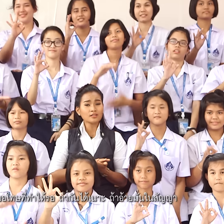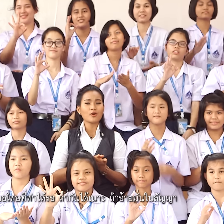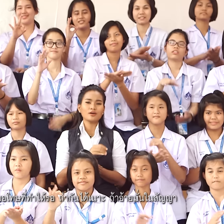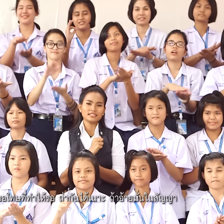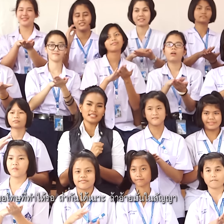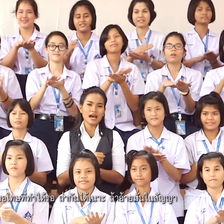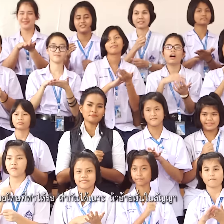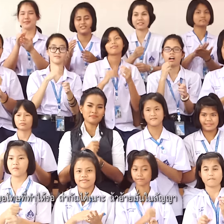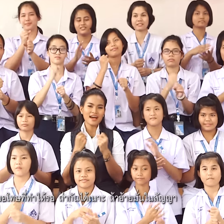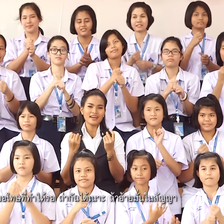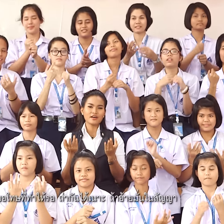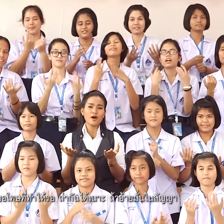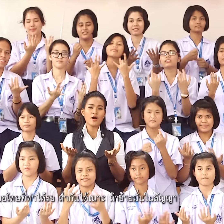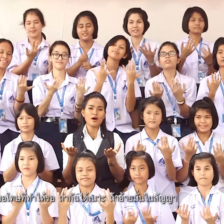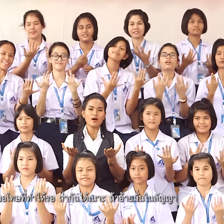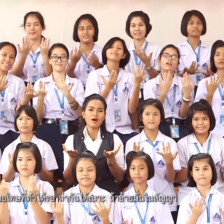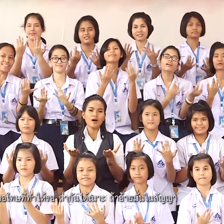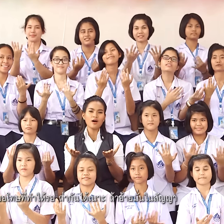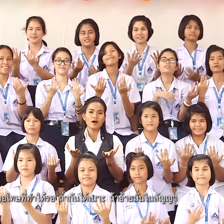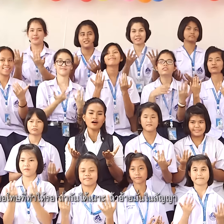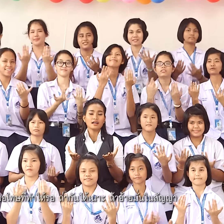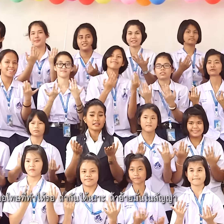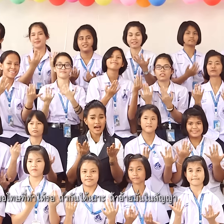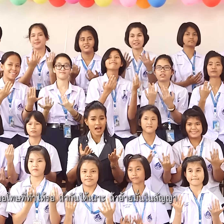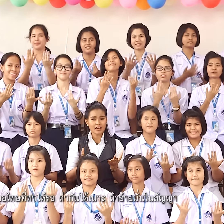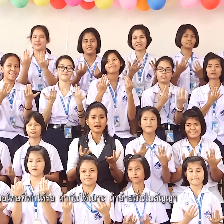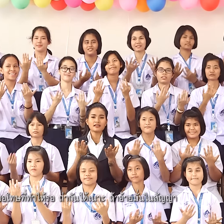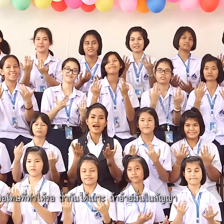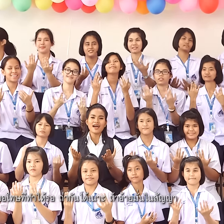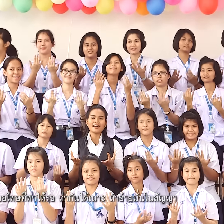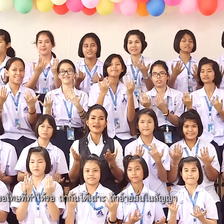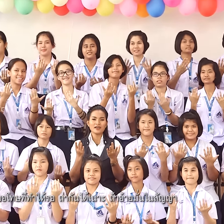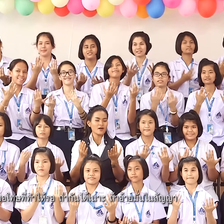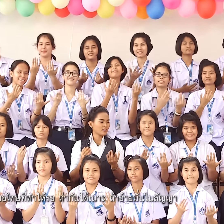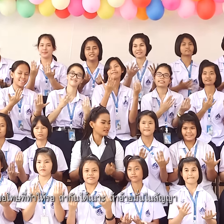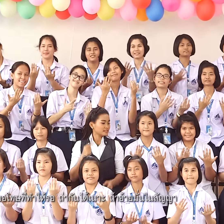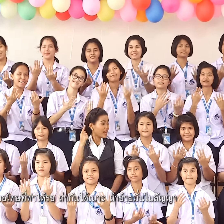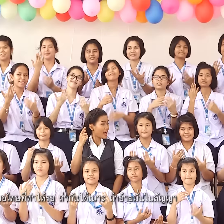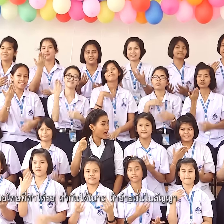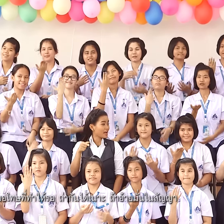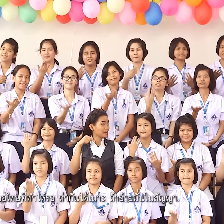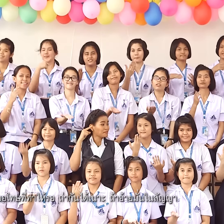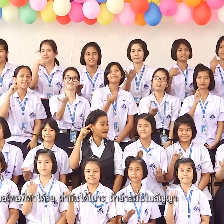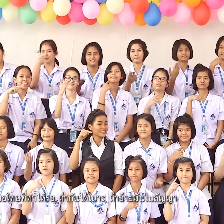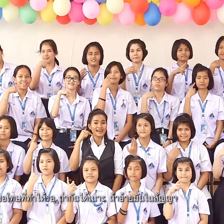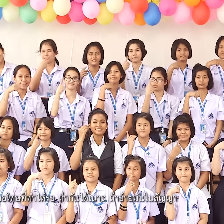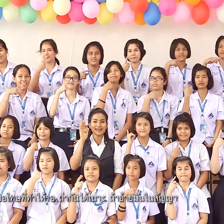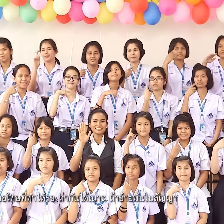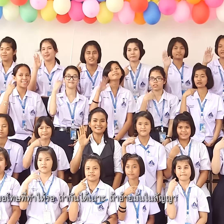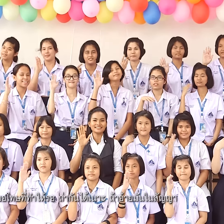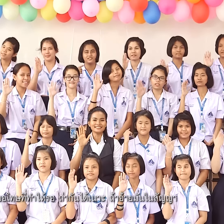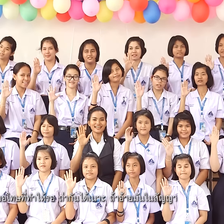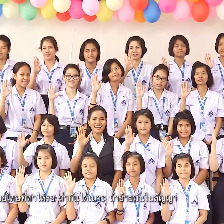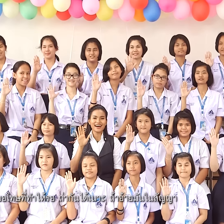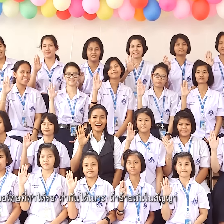อขอโทษที่ทำให้รอถ้ากันได้มันในสั